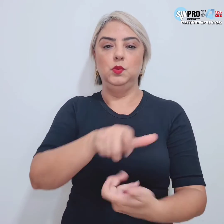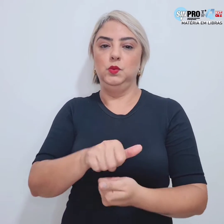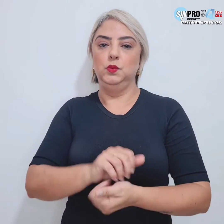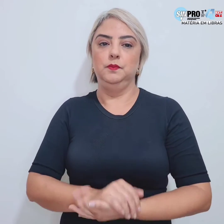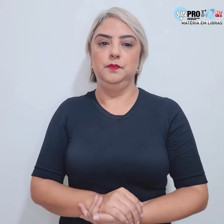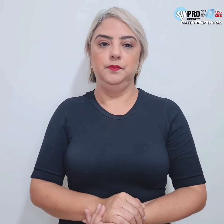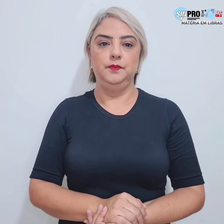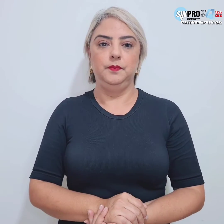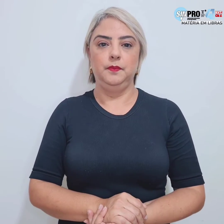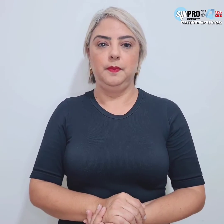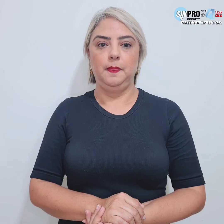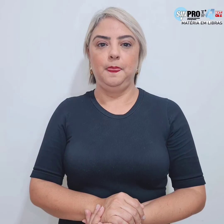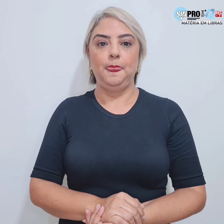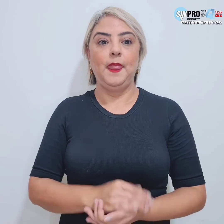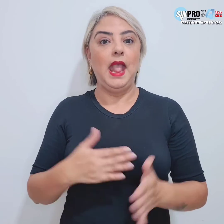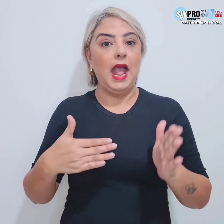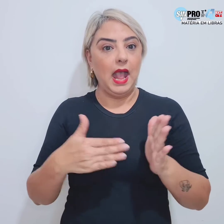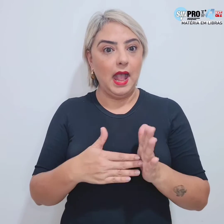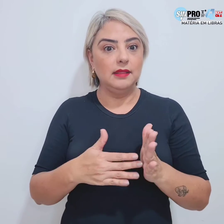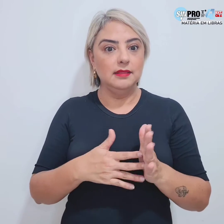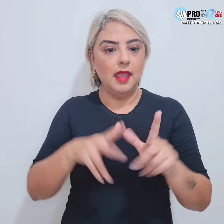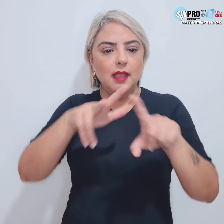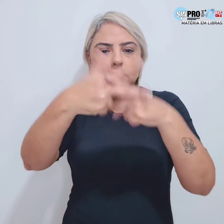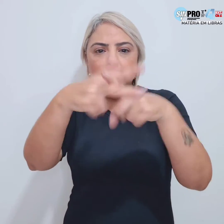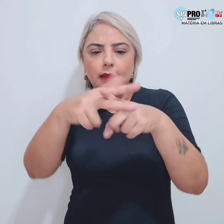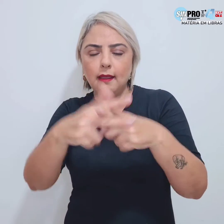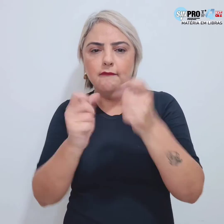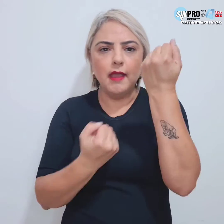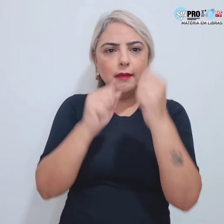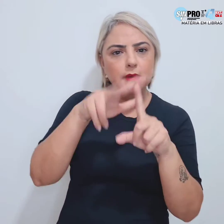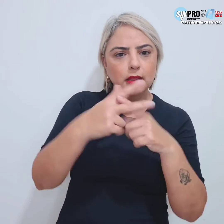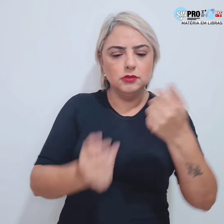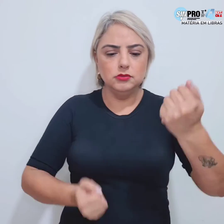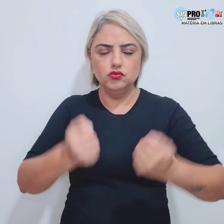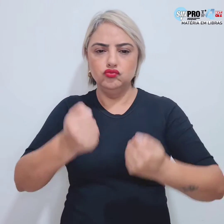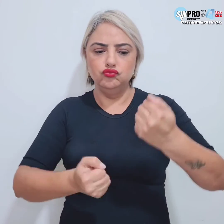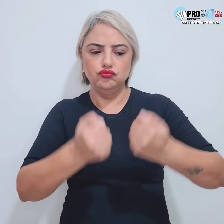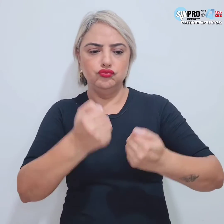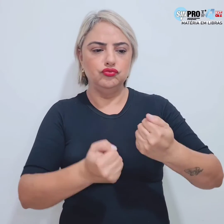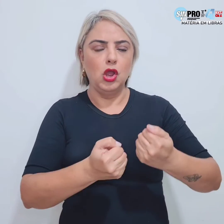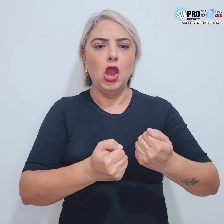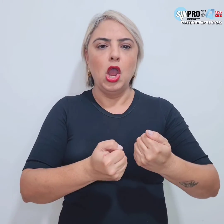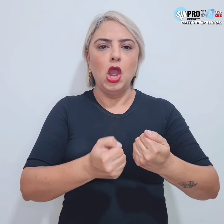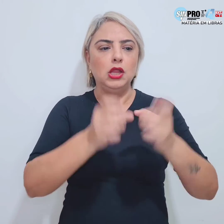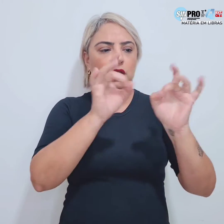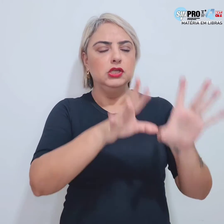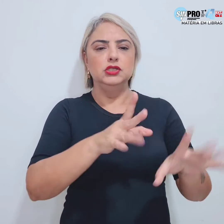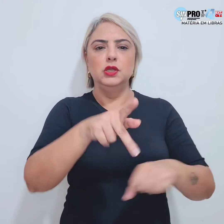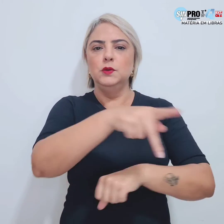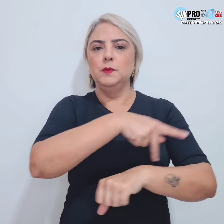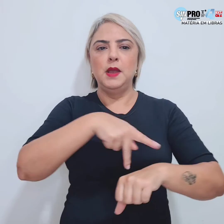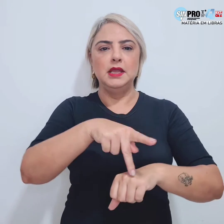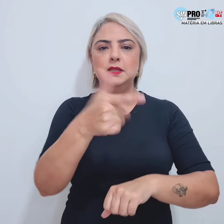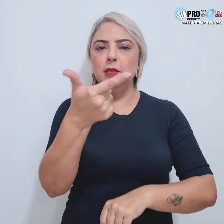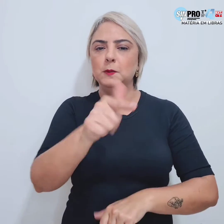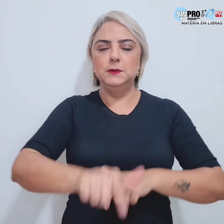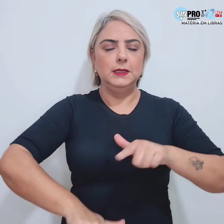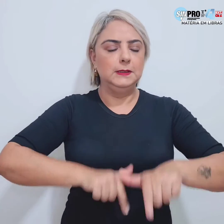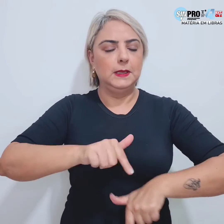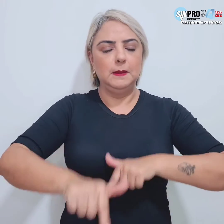Até as montadoras de automóveis estão indo embora. Não há emprego e nem